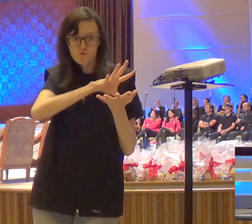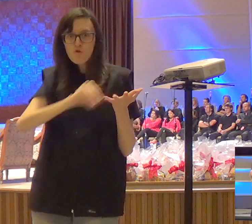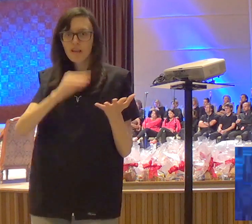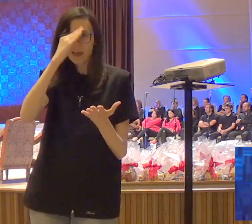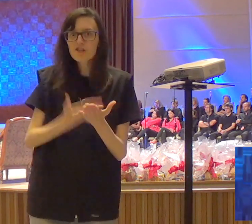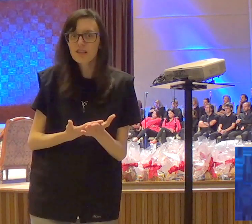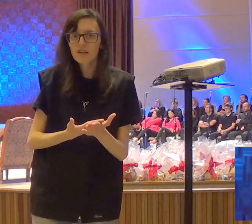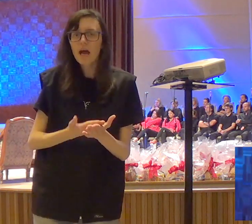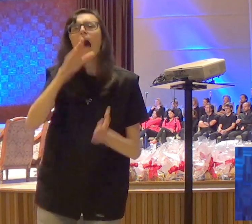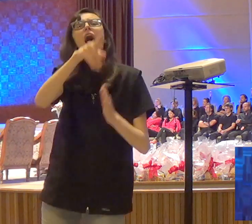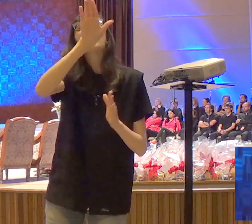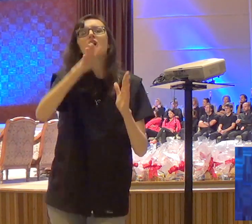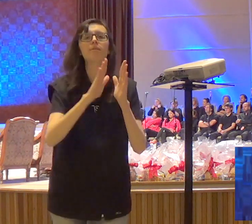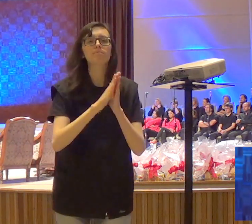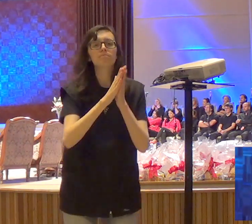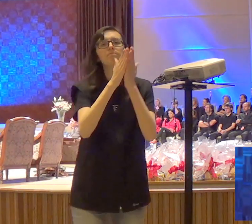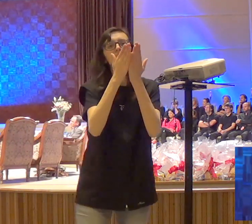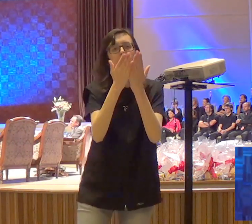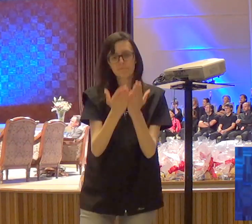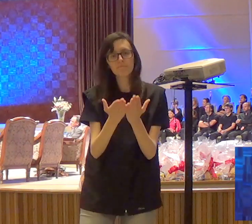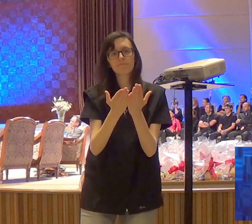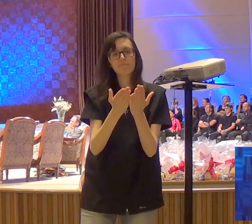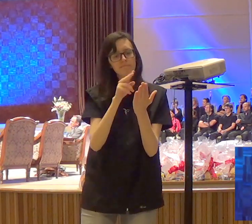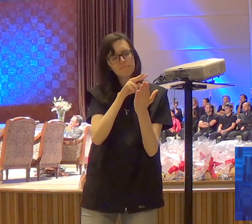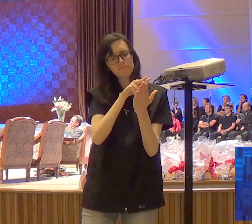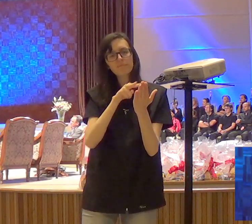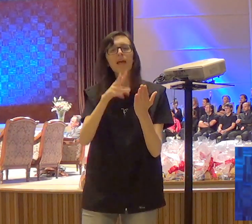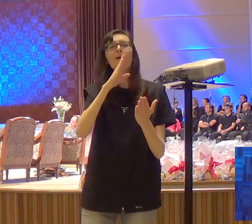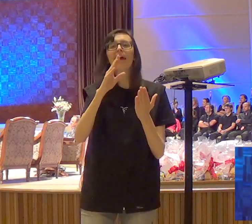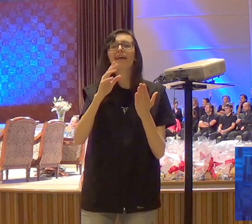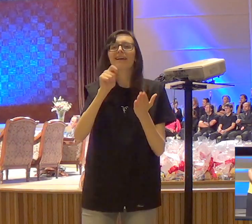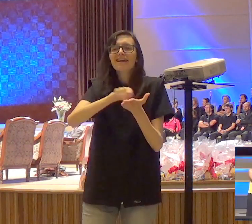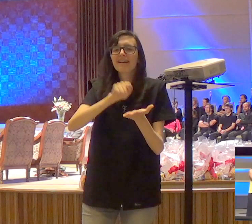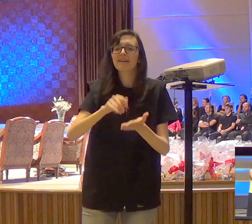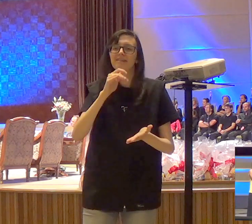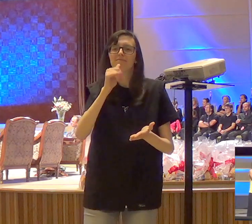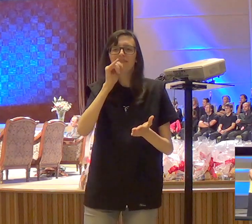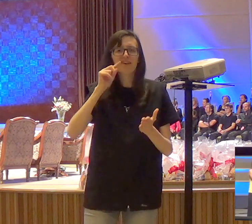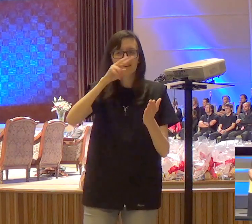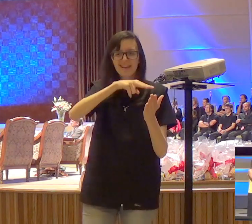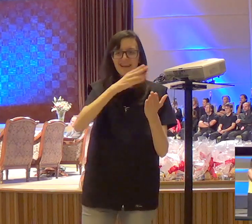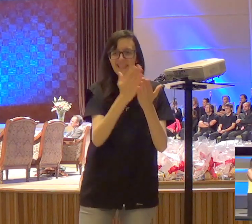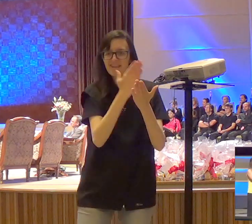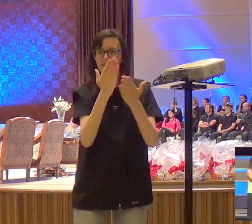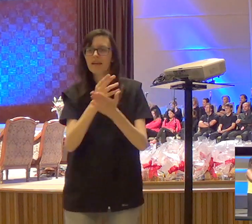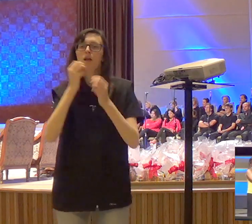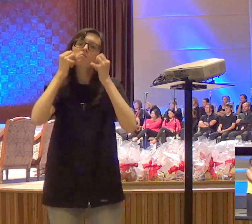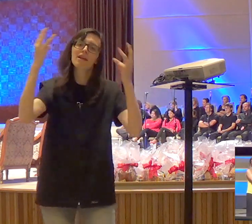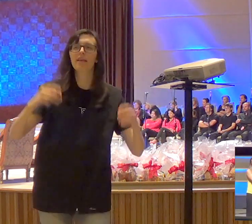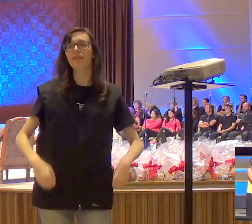Bible? E você já considerou alguma vez quais são as credenciais dos autores da Bíblia? Did those guys go to a fancy